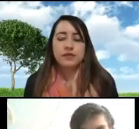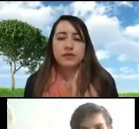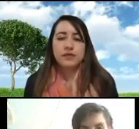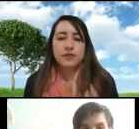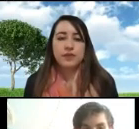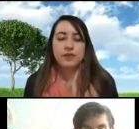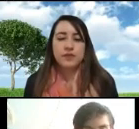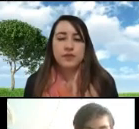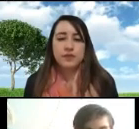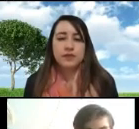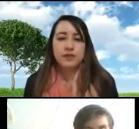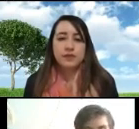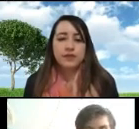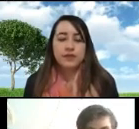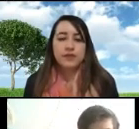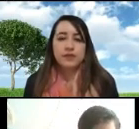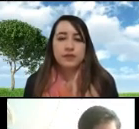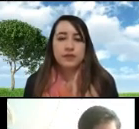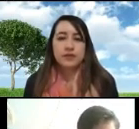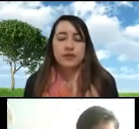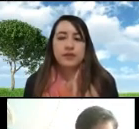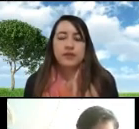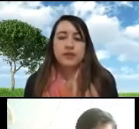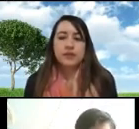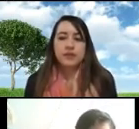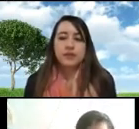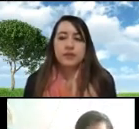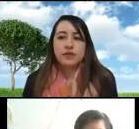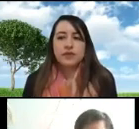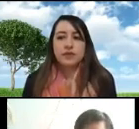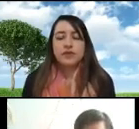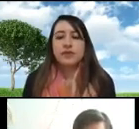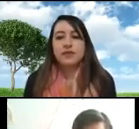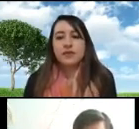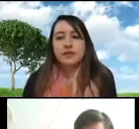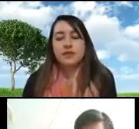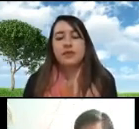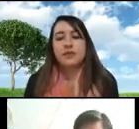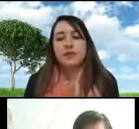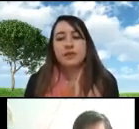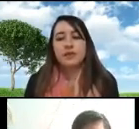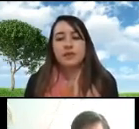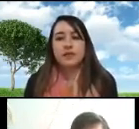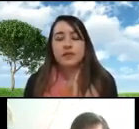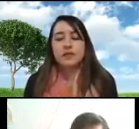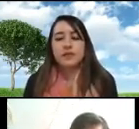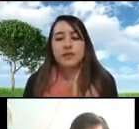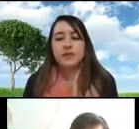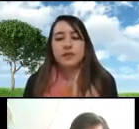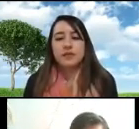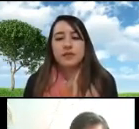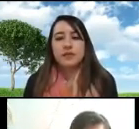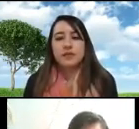el 6.1% del territorio mexicano. El desierto es seco, caluroso y con escasa